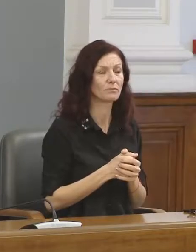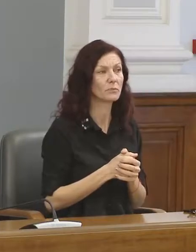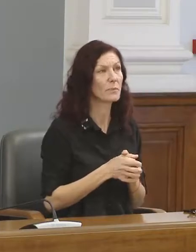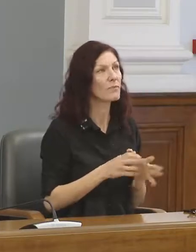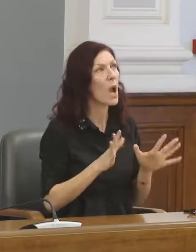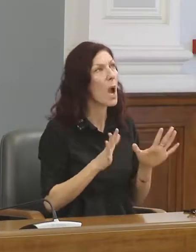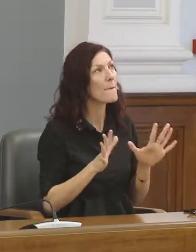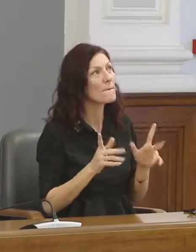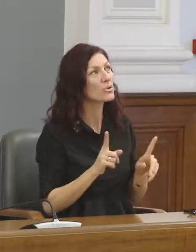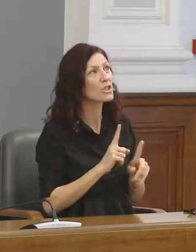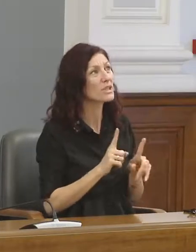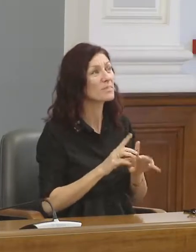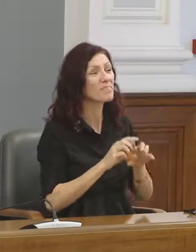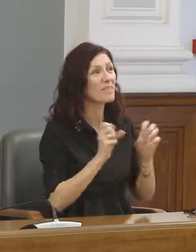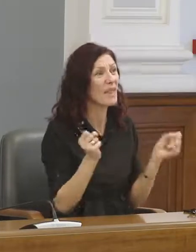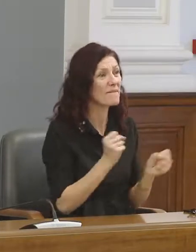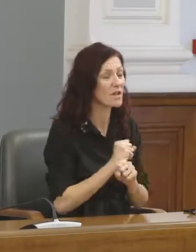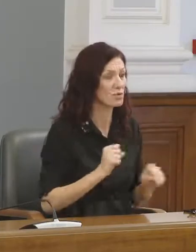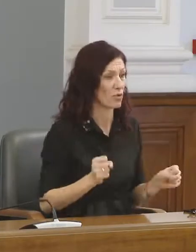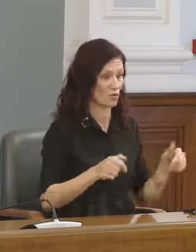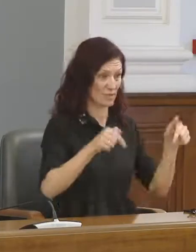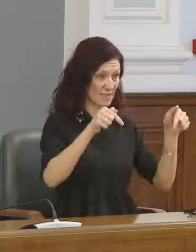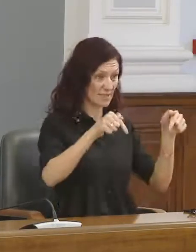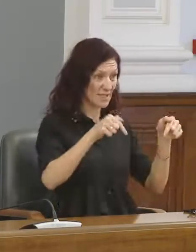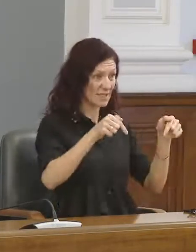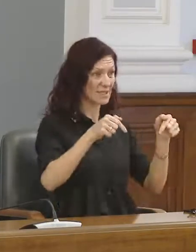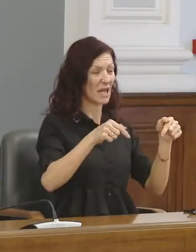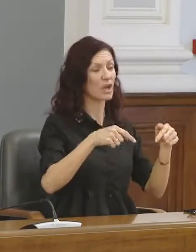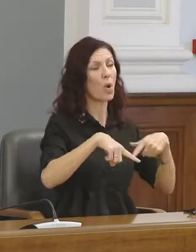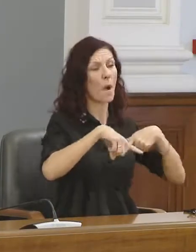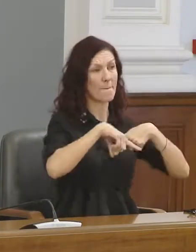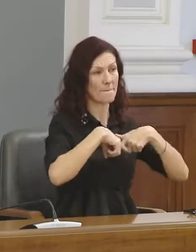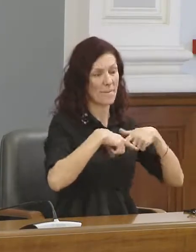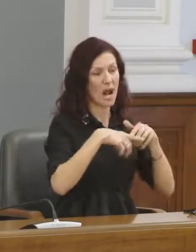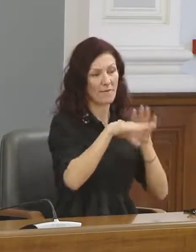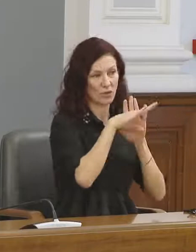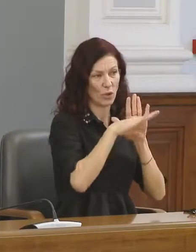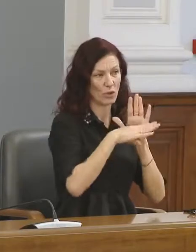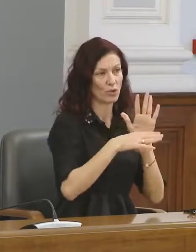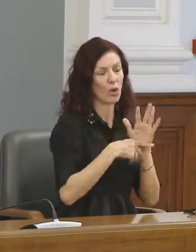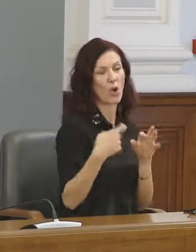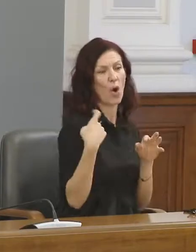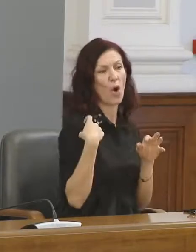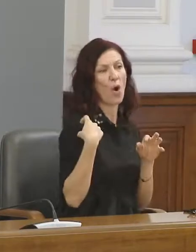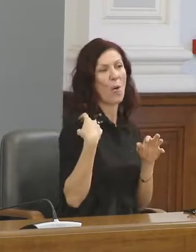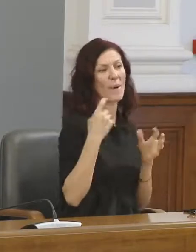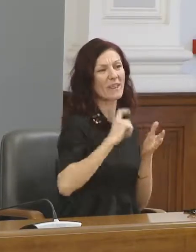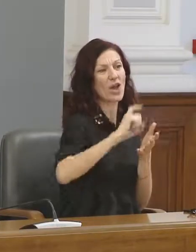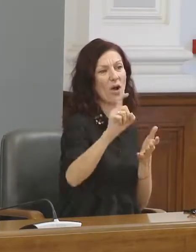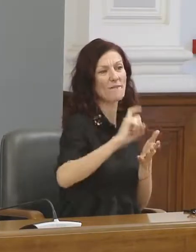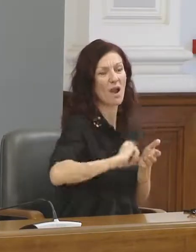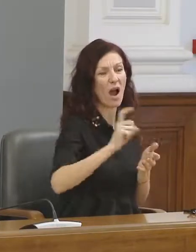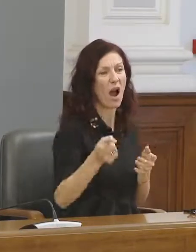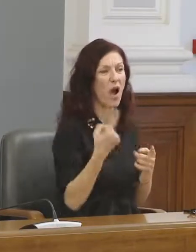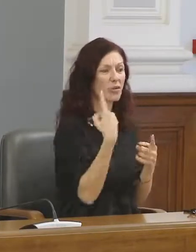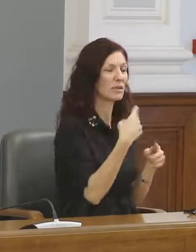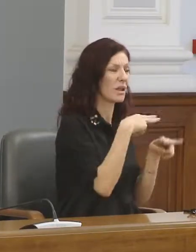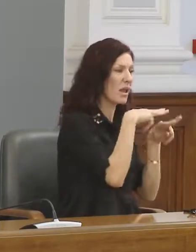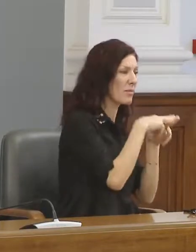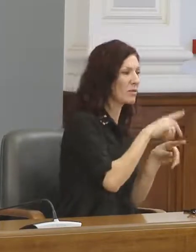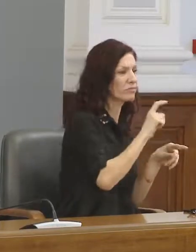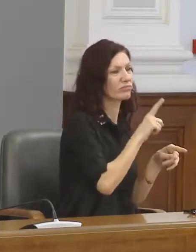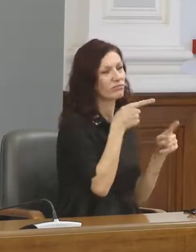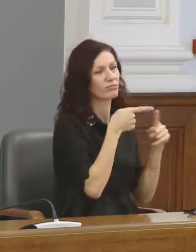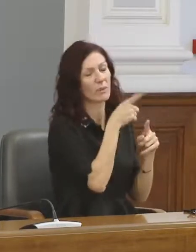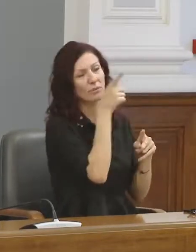Почти невъзможно е със сегашното правно устройство да се командироват хора от една болница и друга